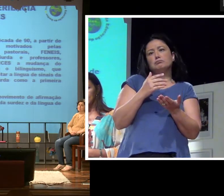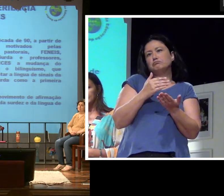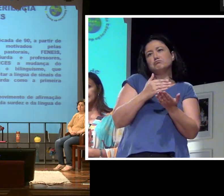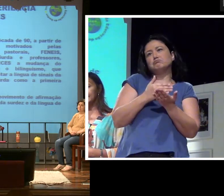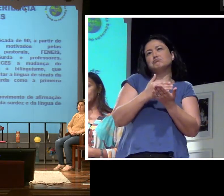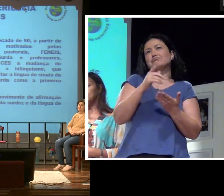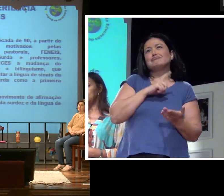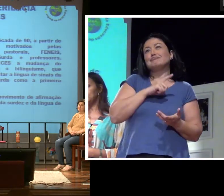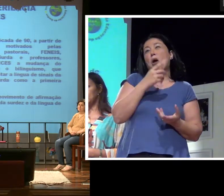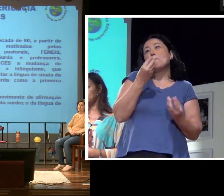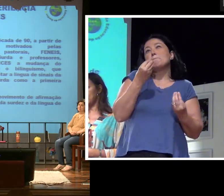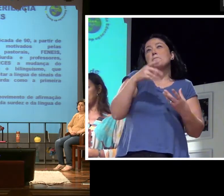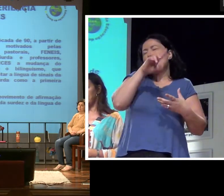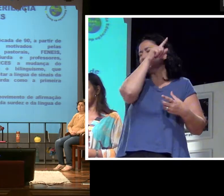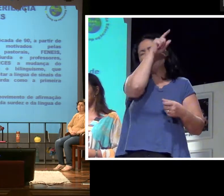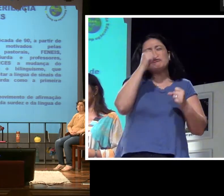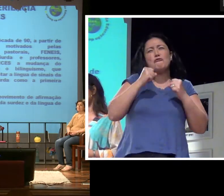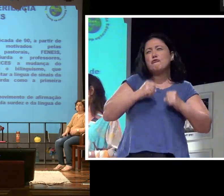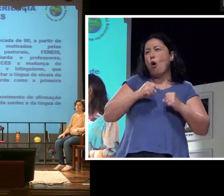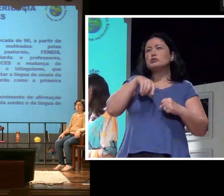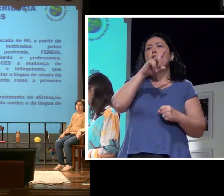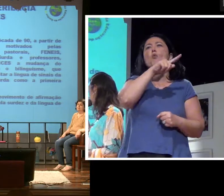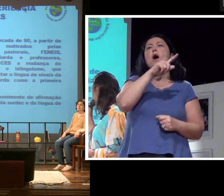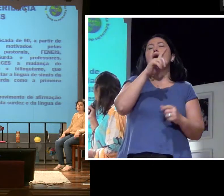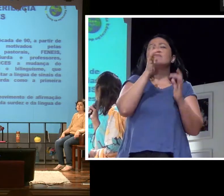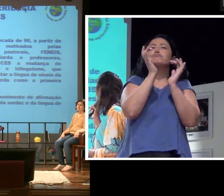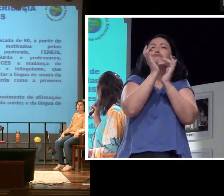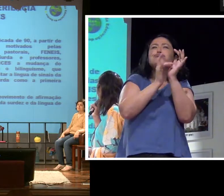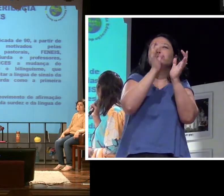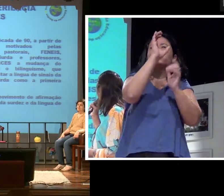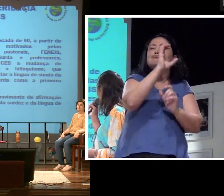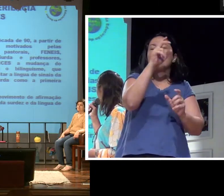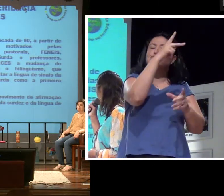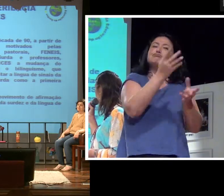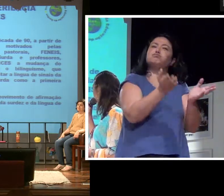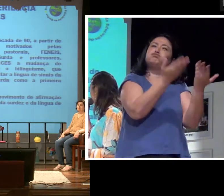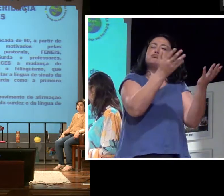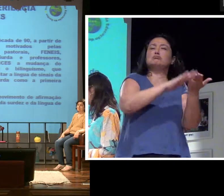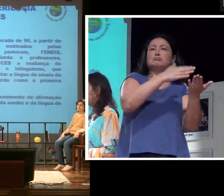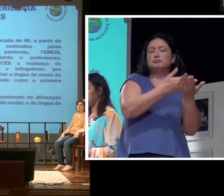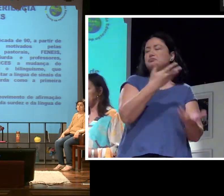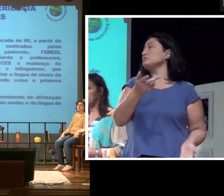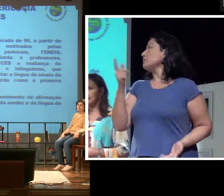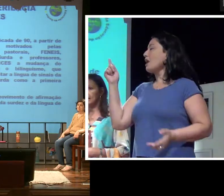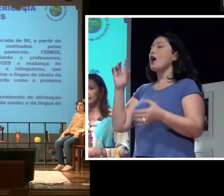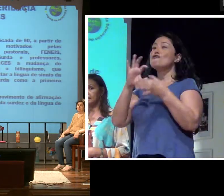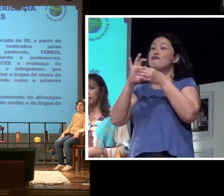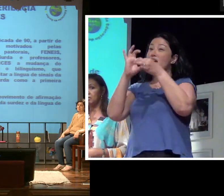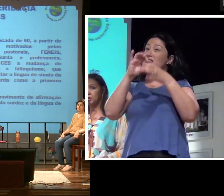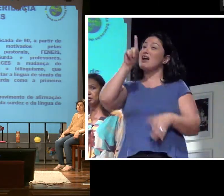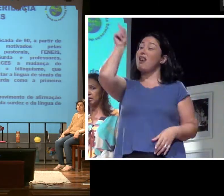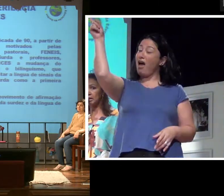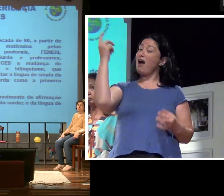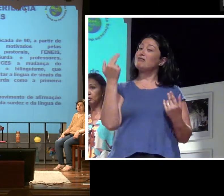a Libras. Isso ainda é muito forte lá, a questão das pastorais. A FENES também, né? A FENES lá